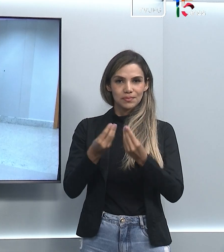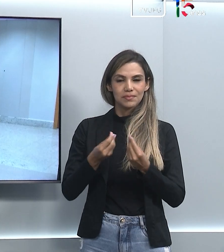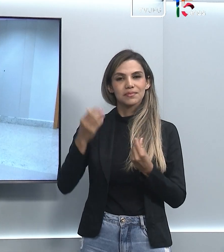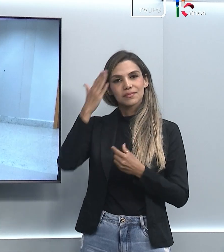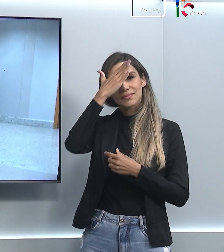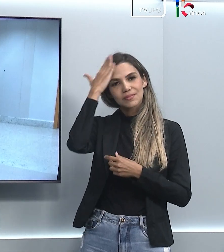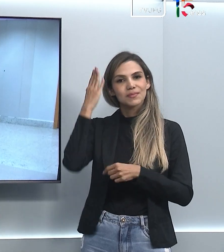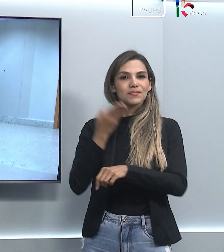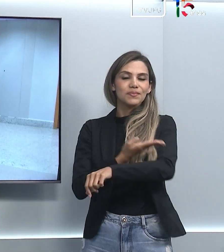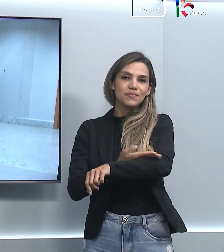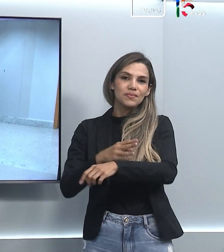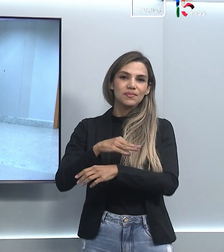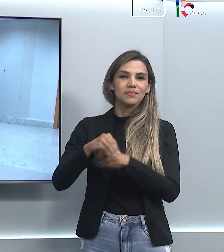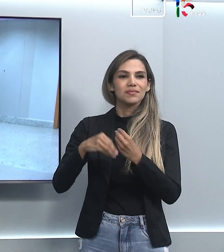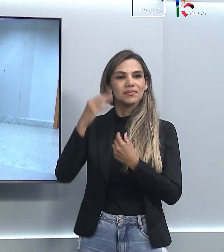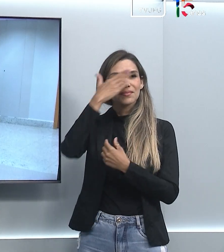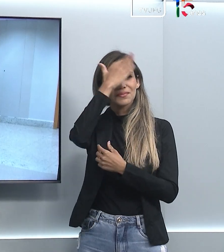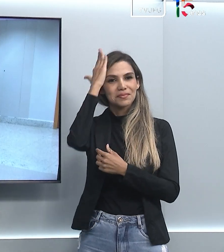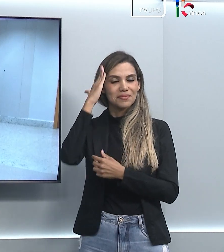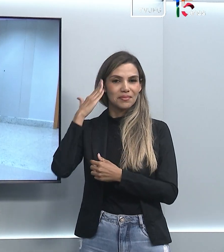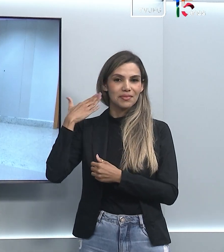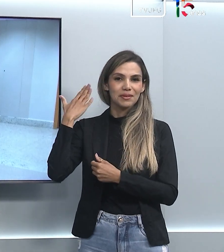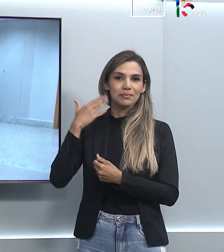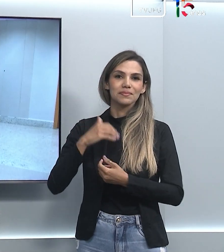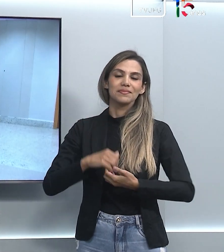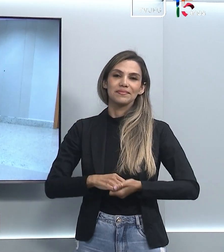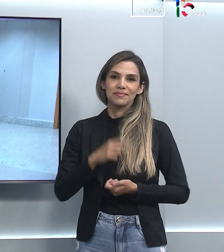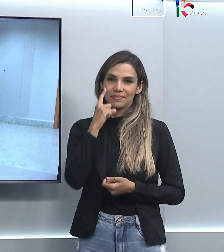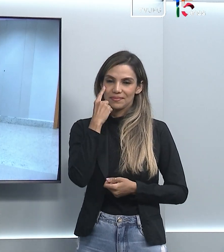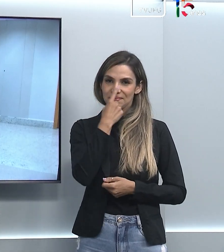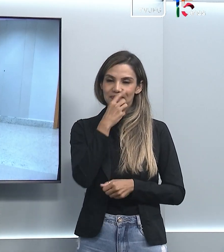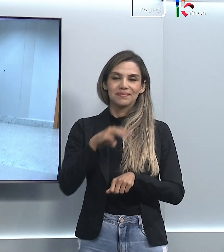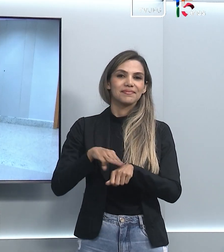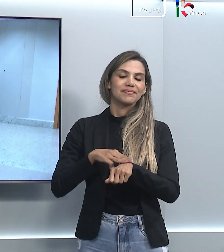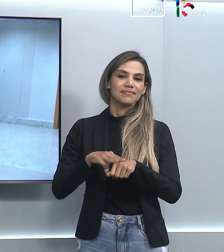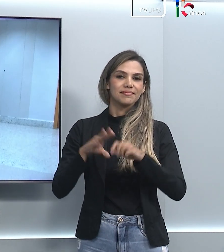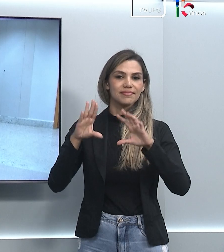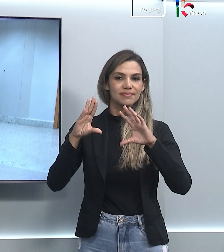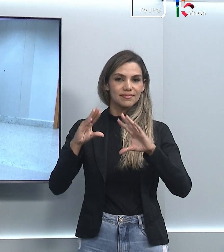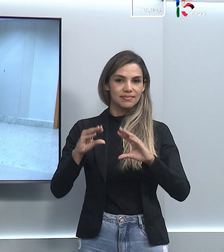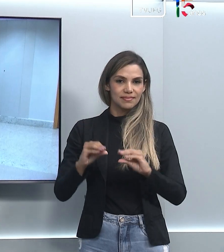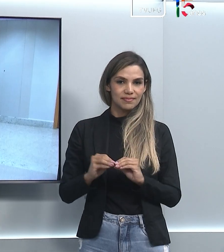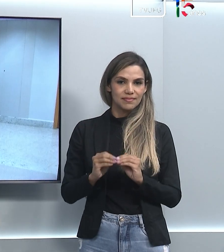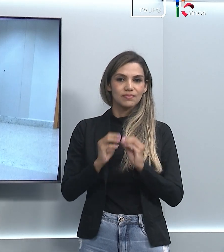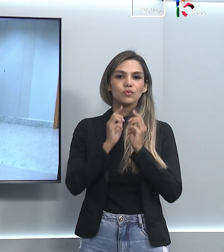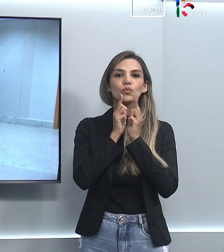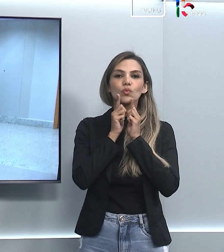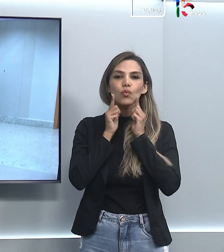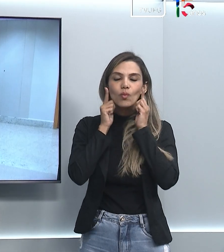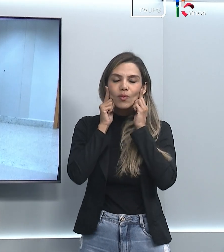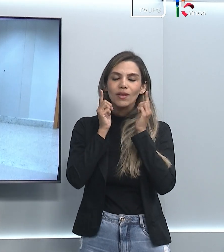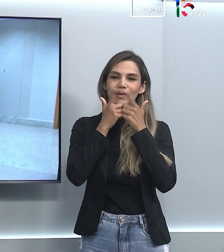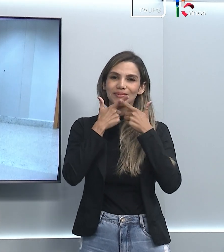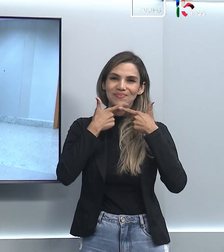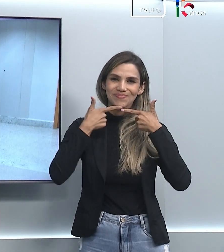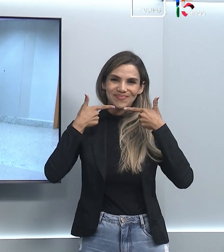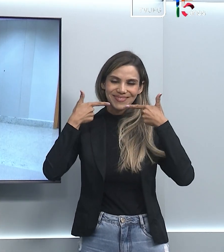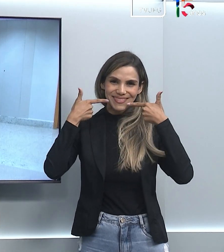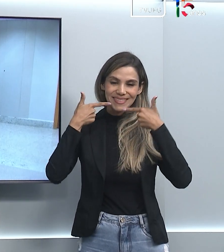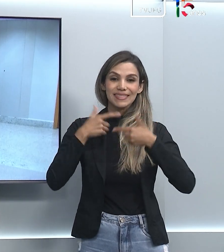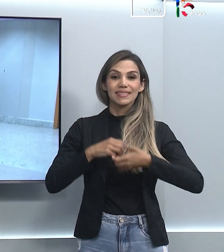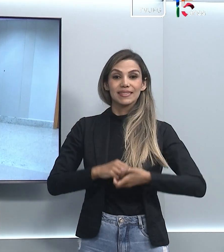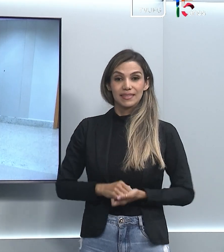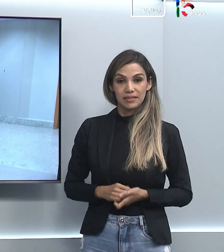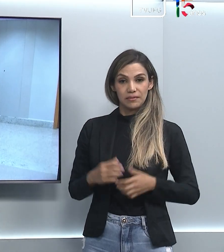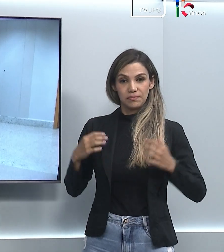grisalhos lisos, olhos castanhos escuros, sem barba, sorriso expressivo. Estou